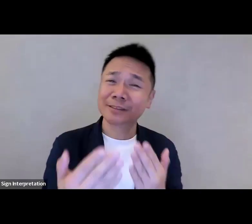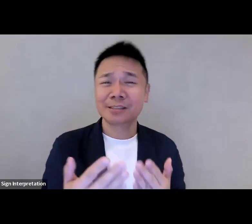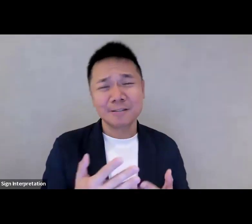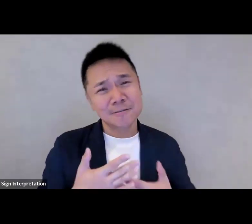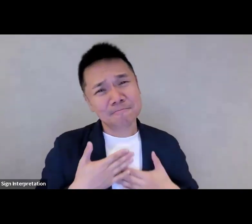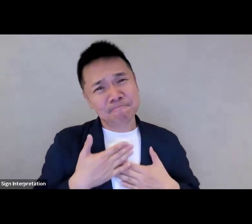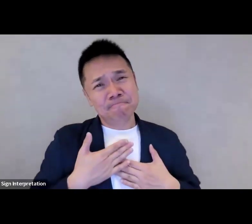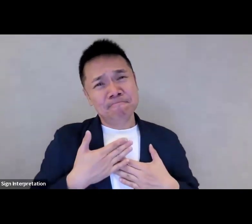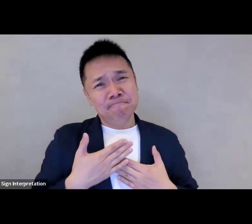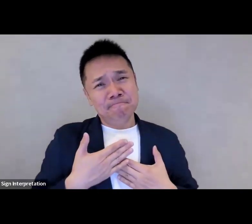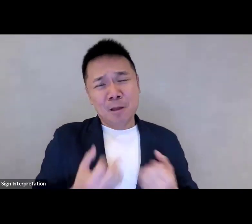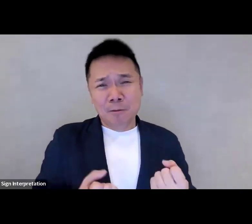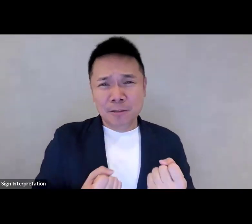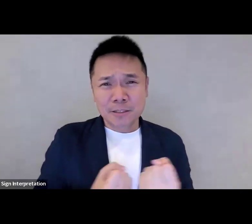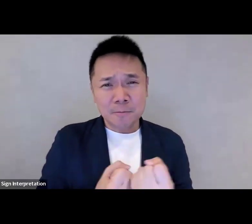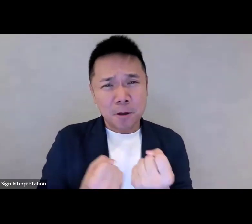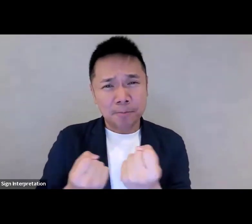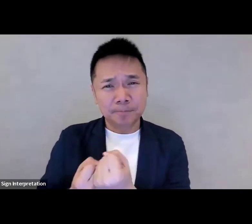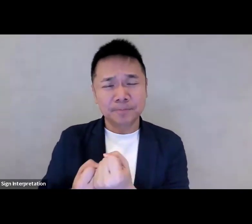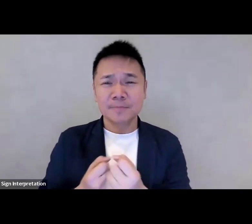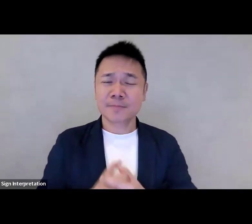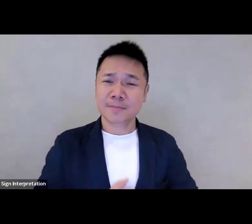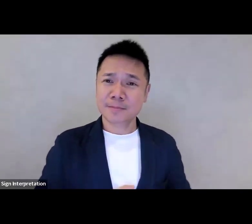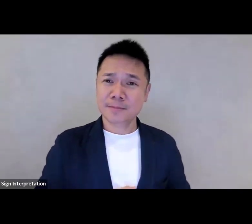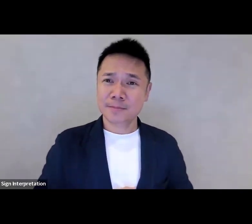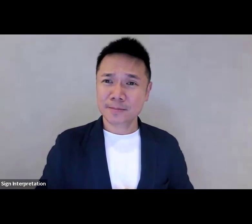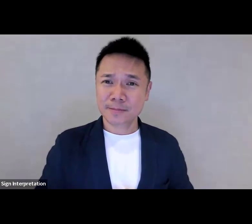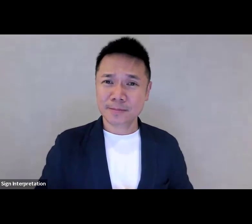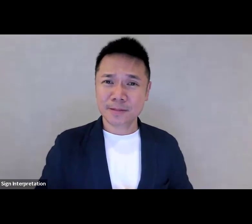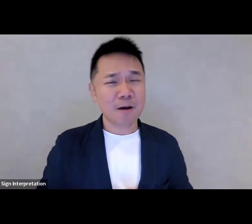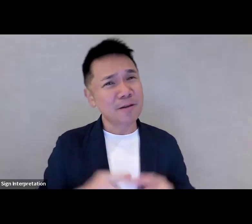让我们听到这些消息，